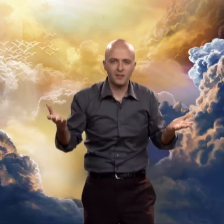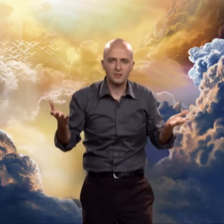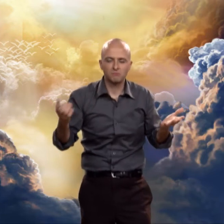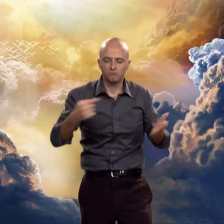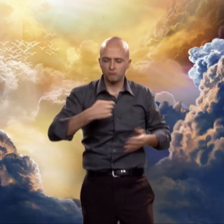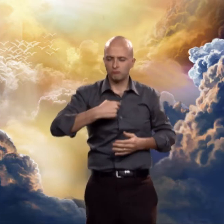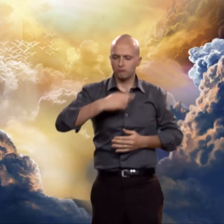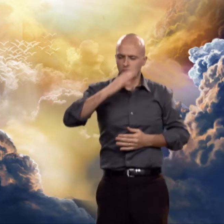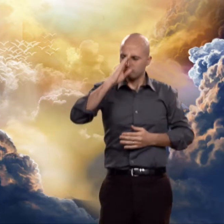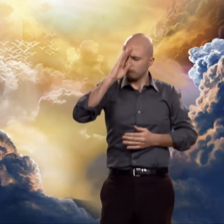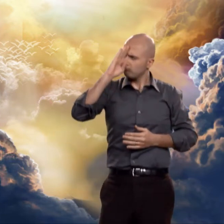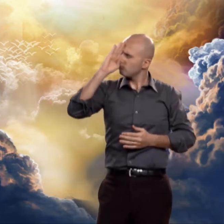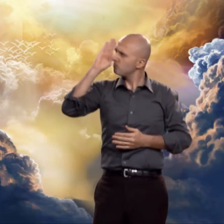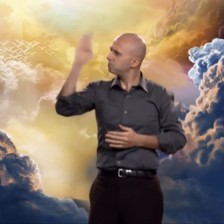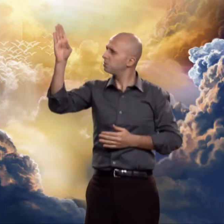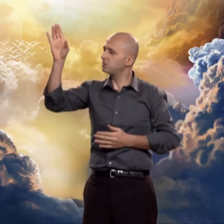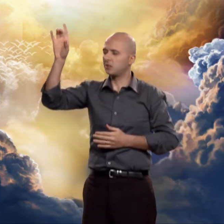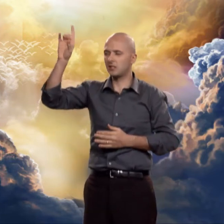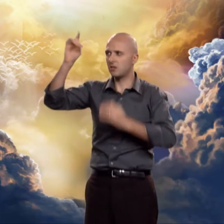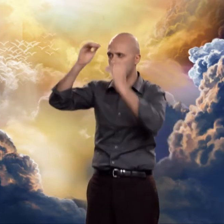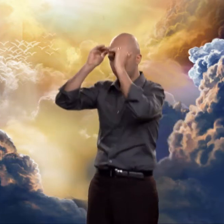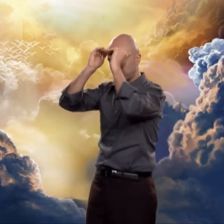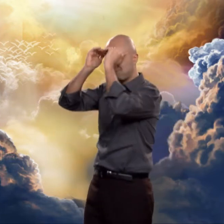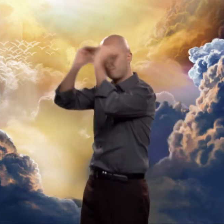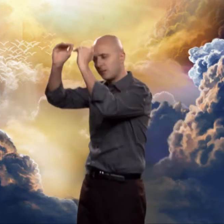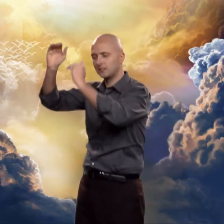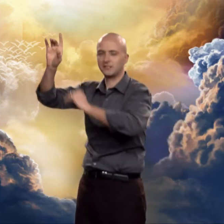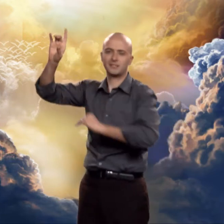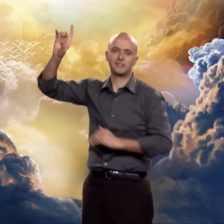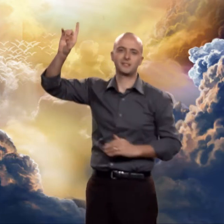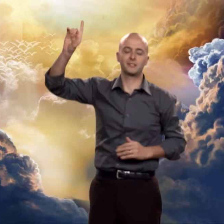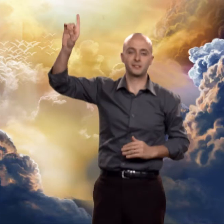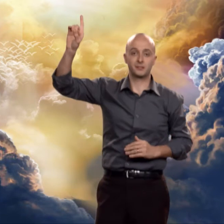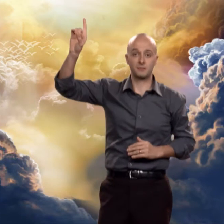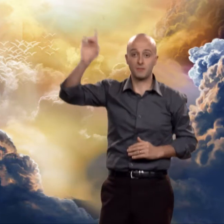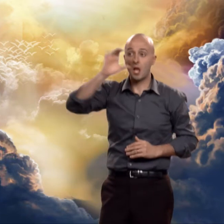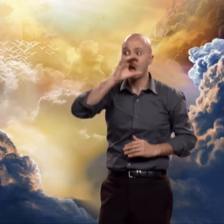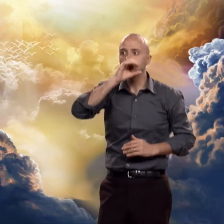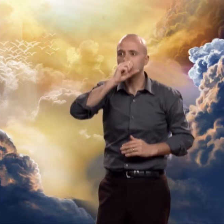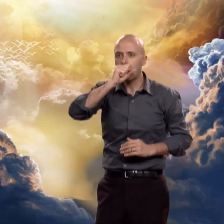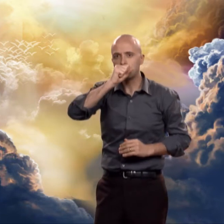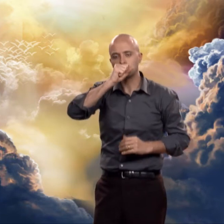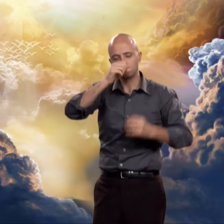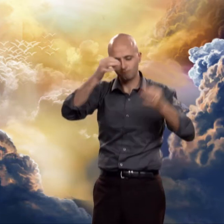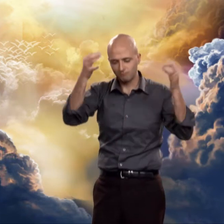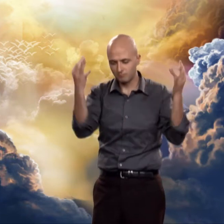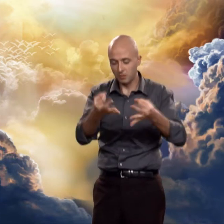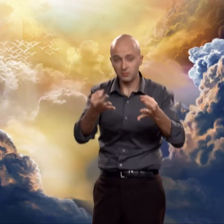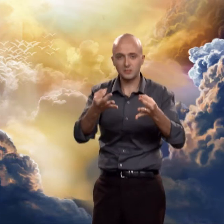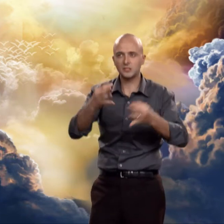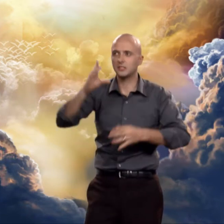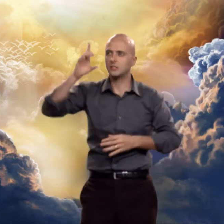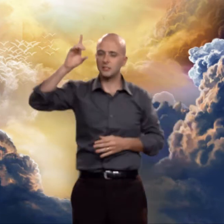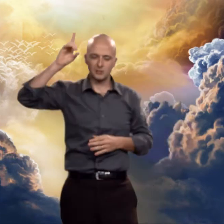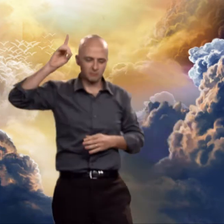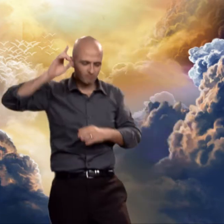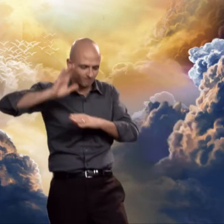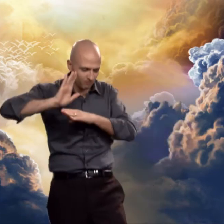o sábado tem sido guardado. Embora o inimigo tenha sido bem-sucedido em pisotear o santo dia de Deus,